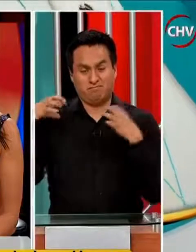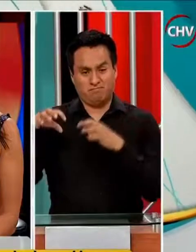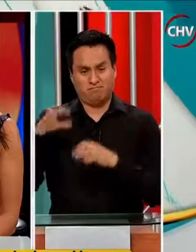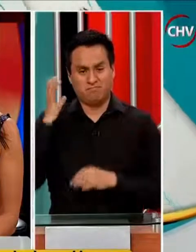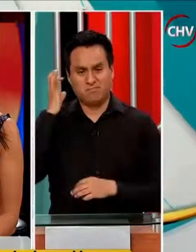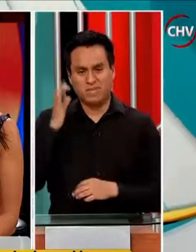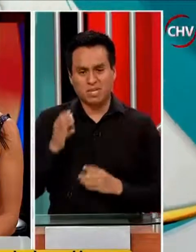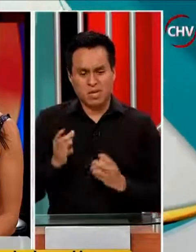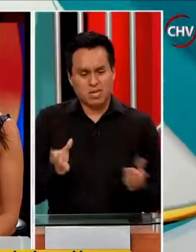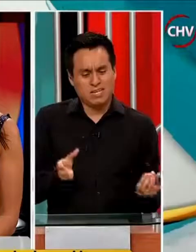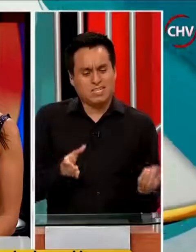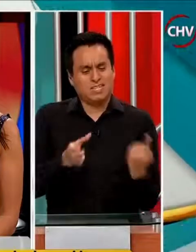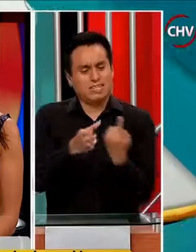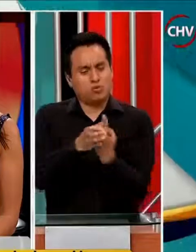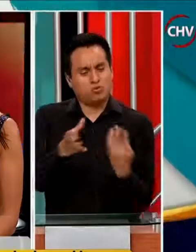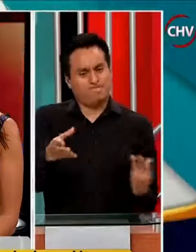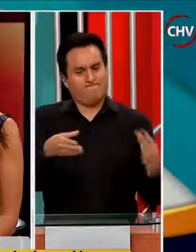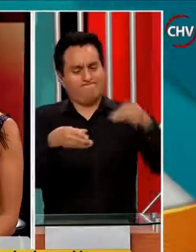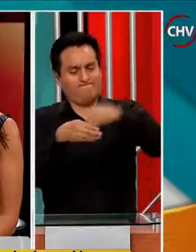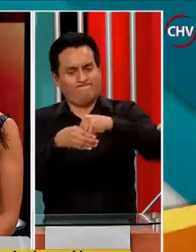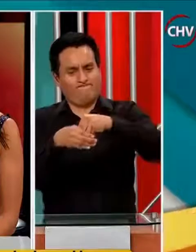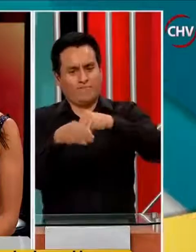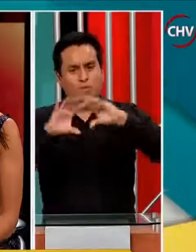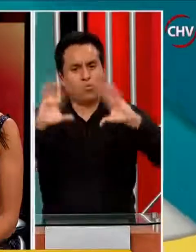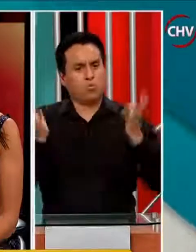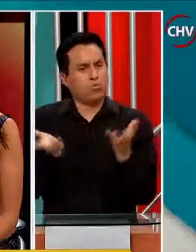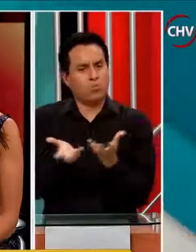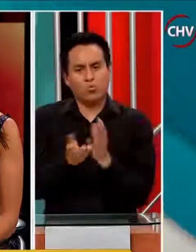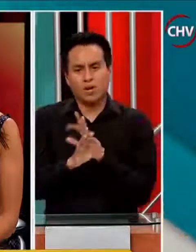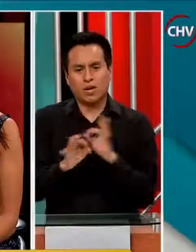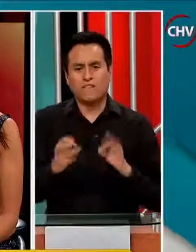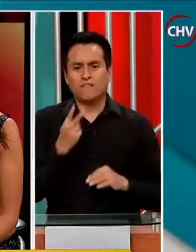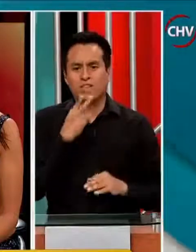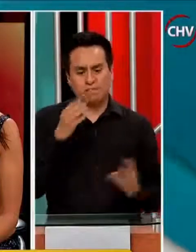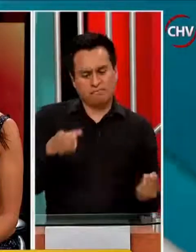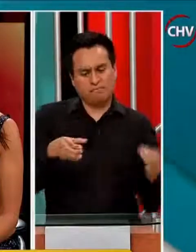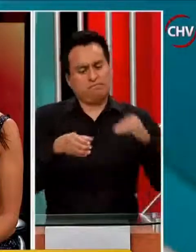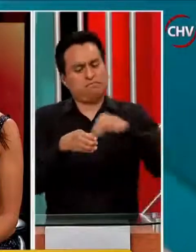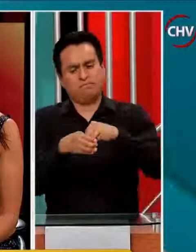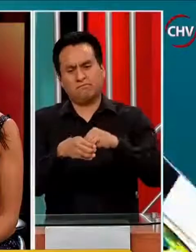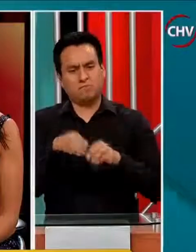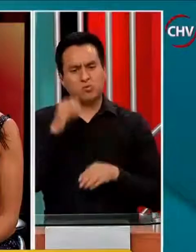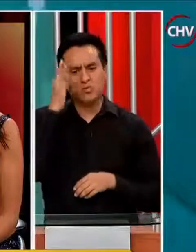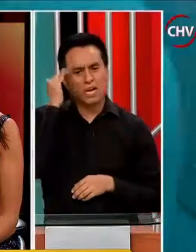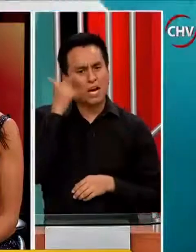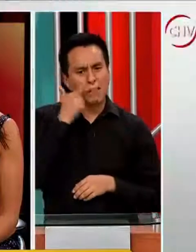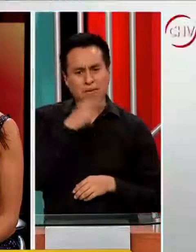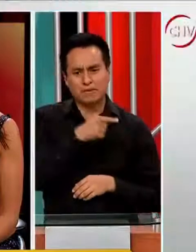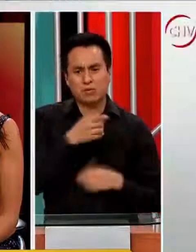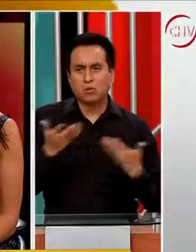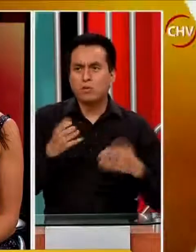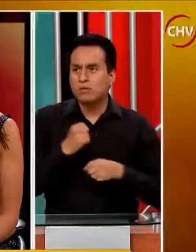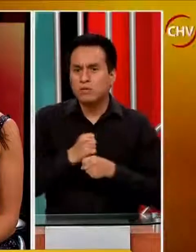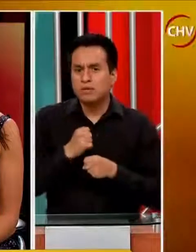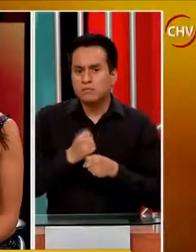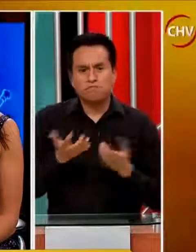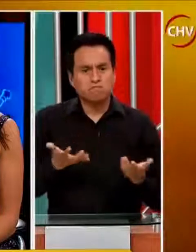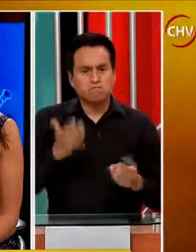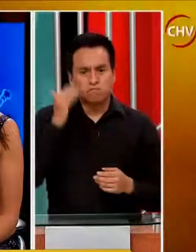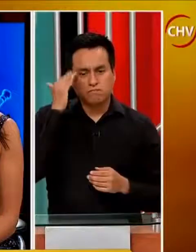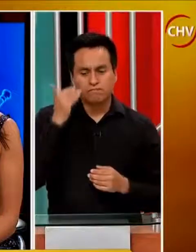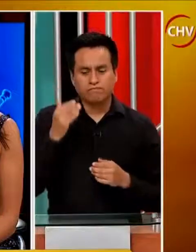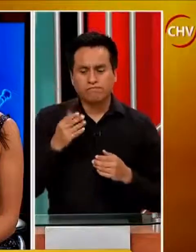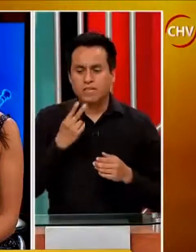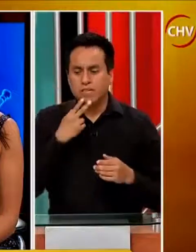Nunca lo insertó al mundo. A la vida, claro. A la vida. Nunca supo él cómo trabajar. Nunca supo